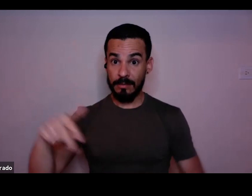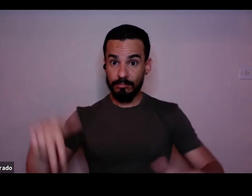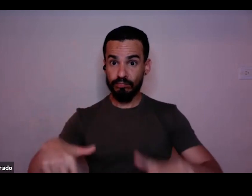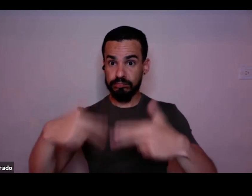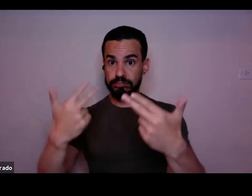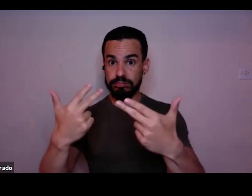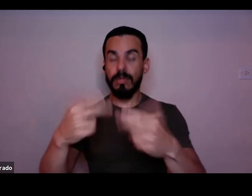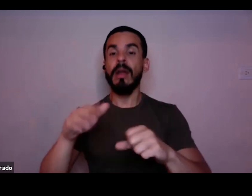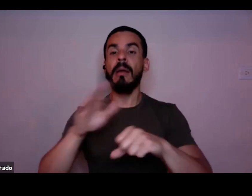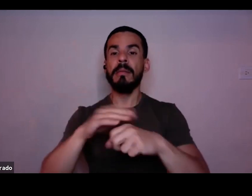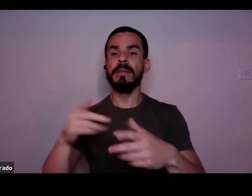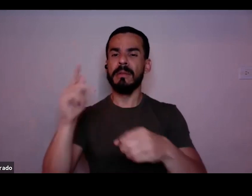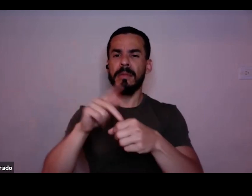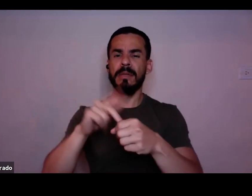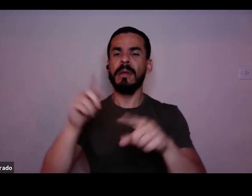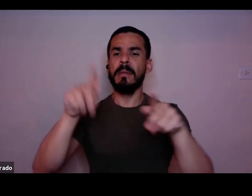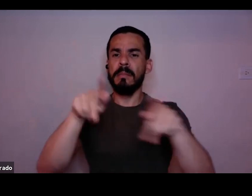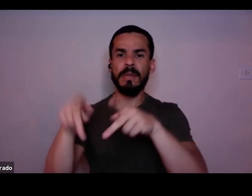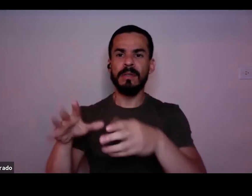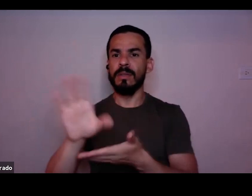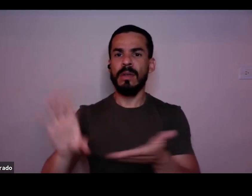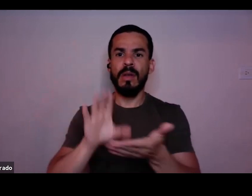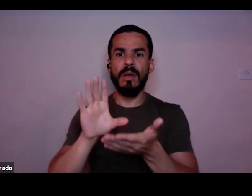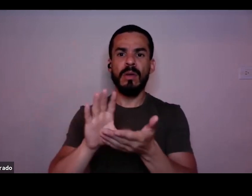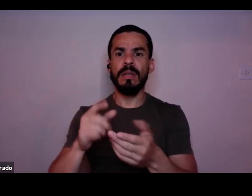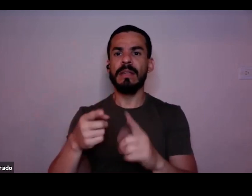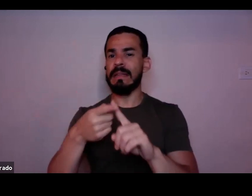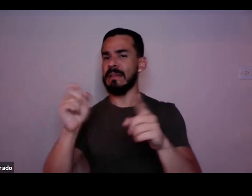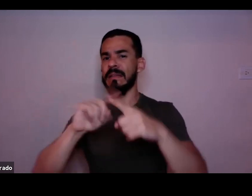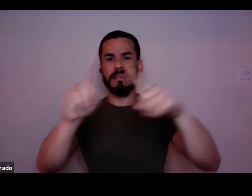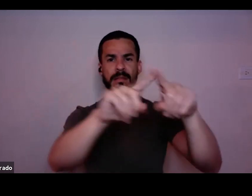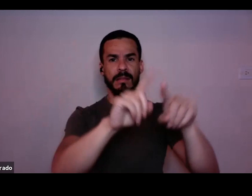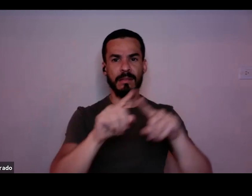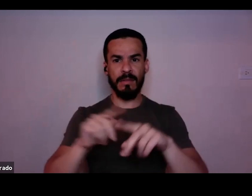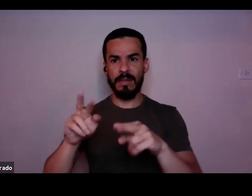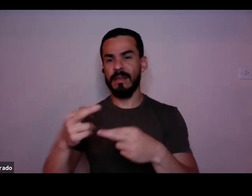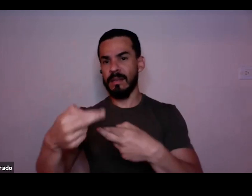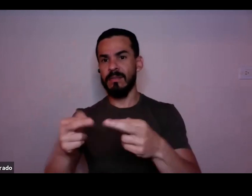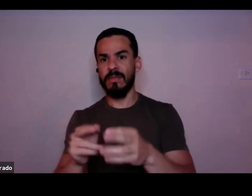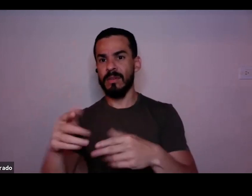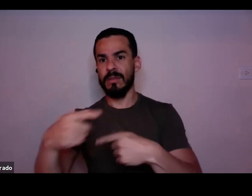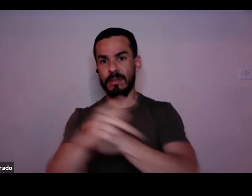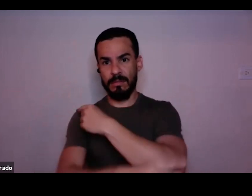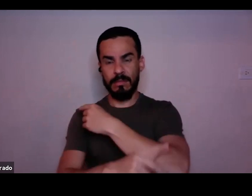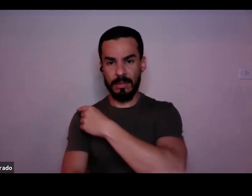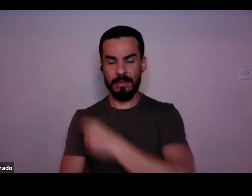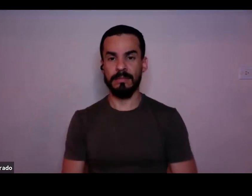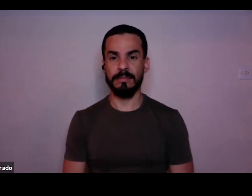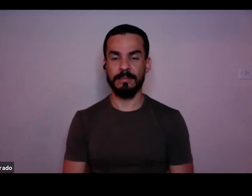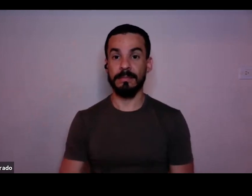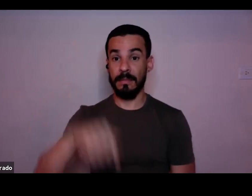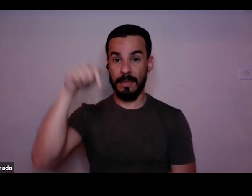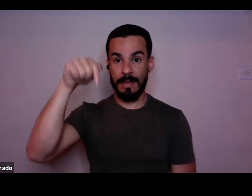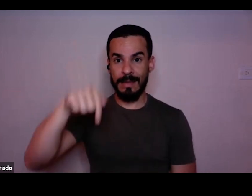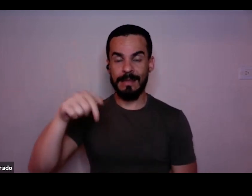permitiendo la participación de personas colegiadas desde diferentes regiones del país Esta es una